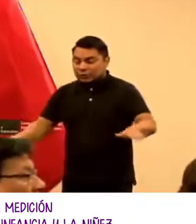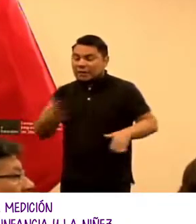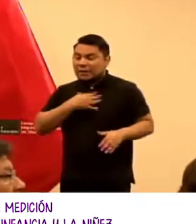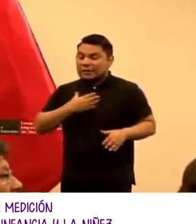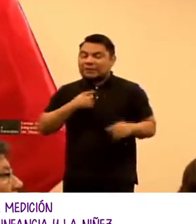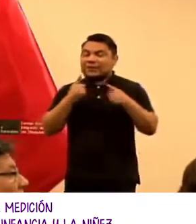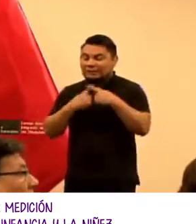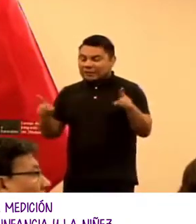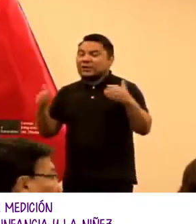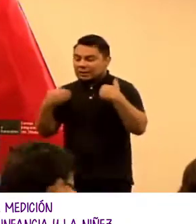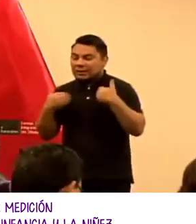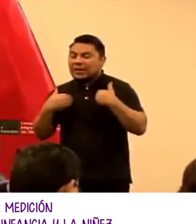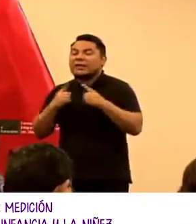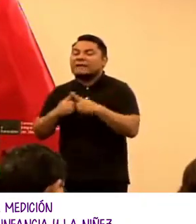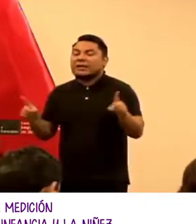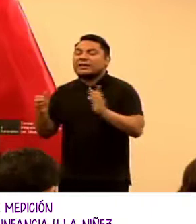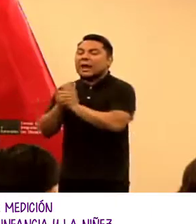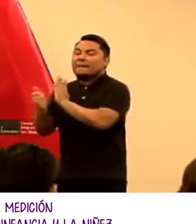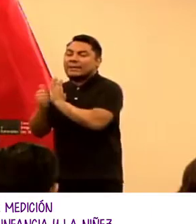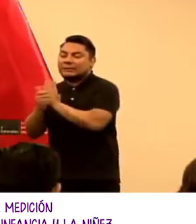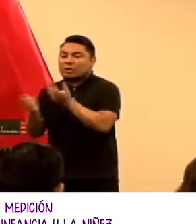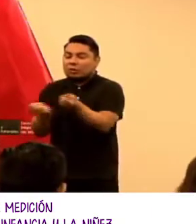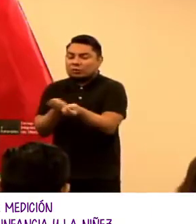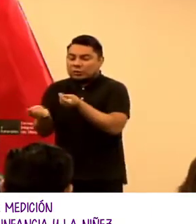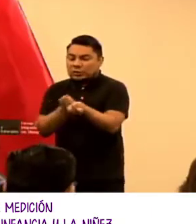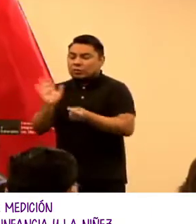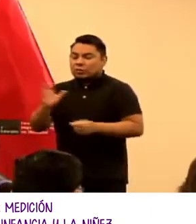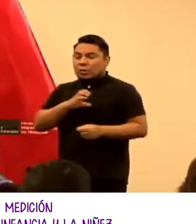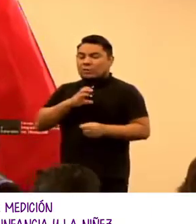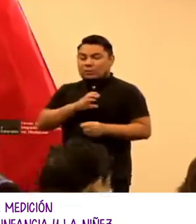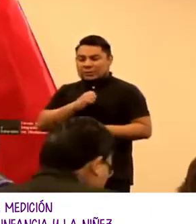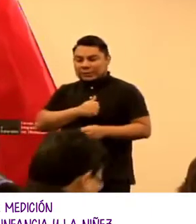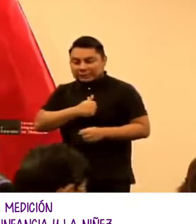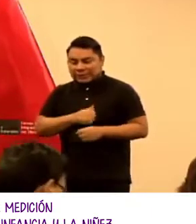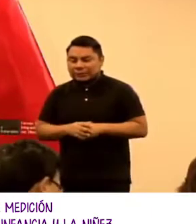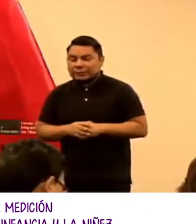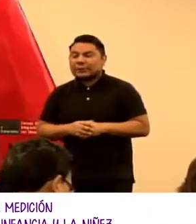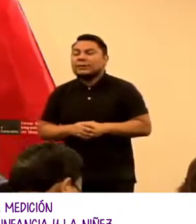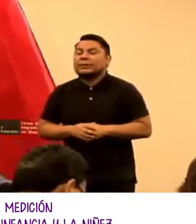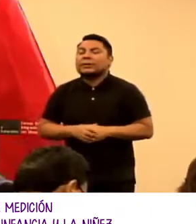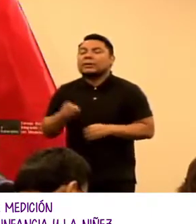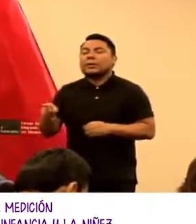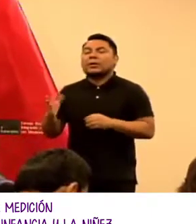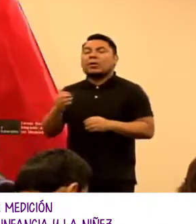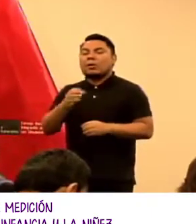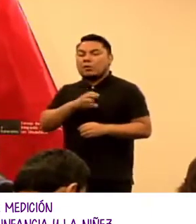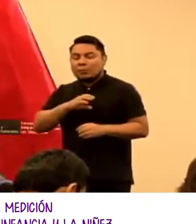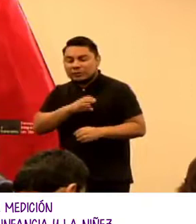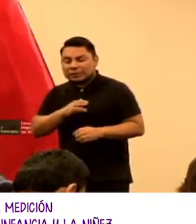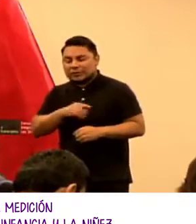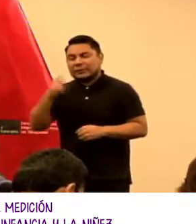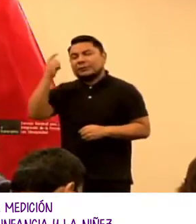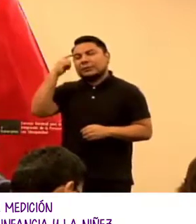edades diferentes tienen diferentes capacidades de controlar su comportamiento y comportamientos que